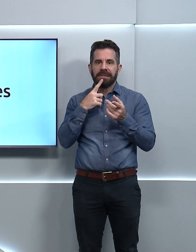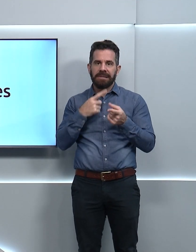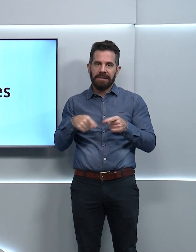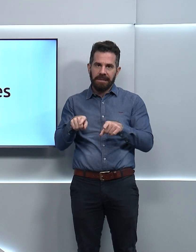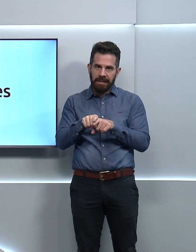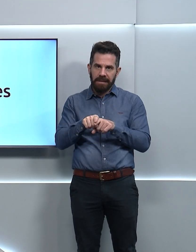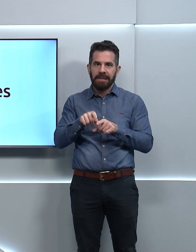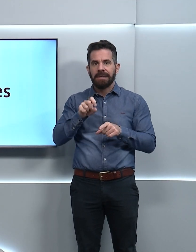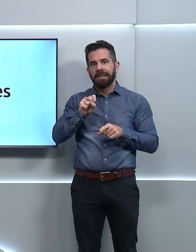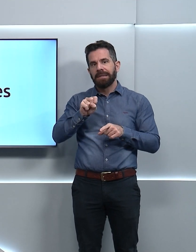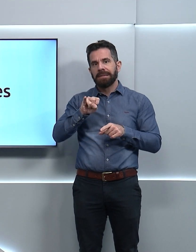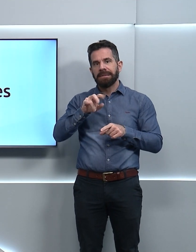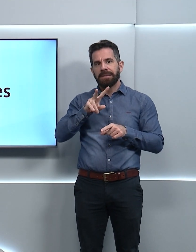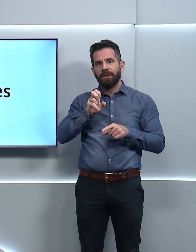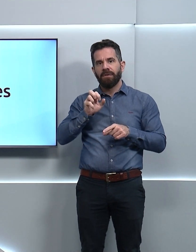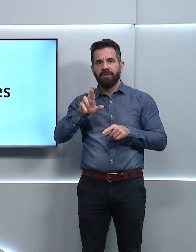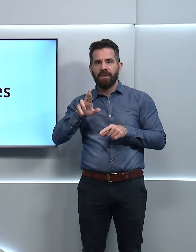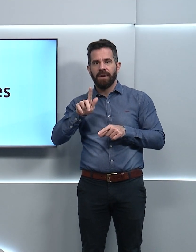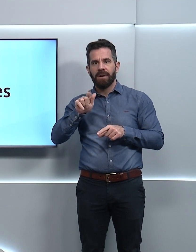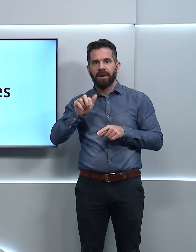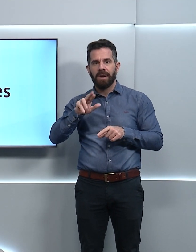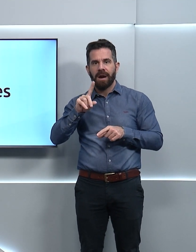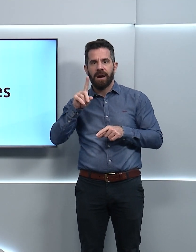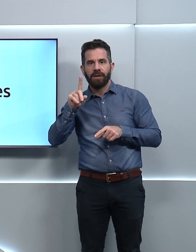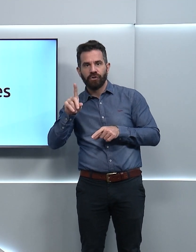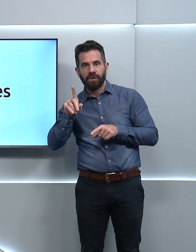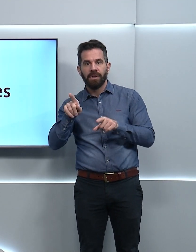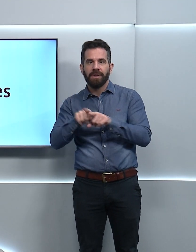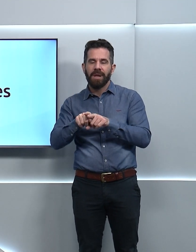a Silverguard e o Instituto Opinion Box.